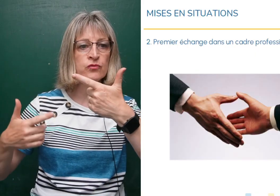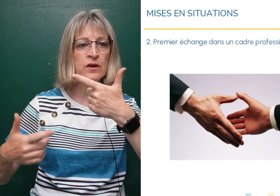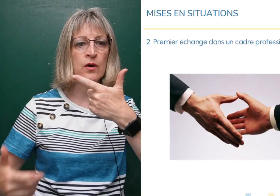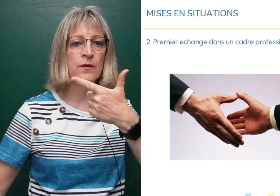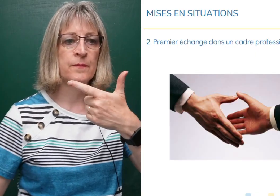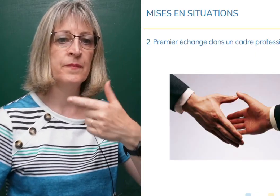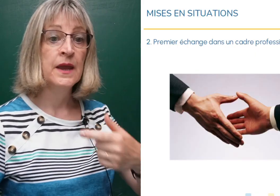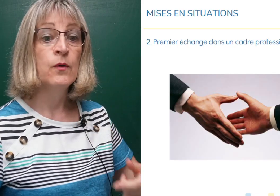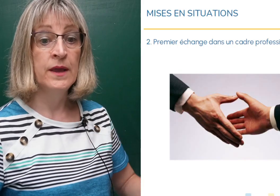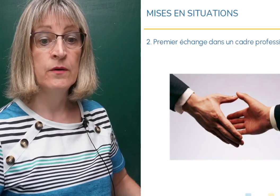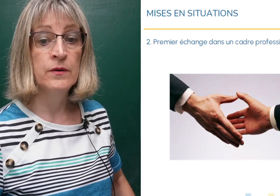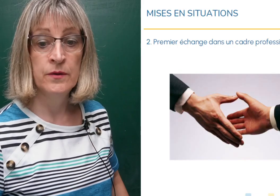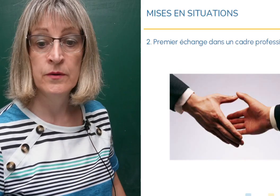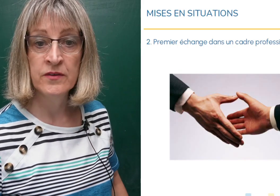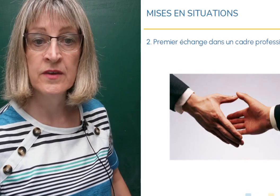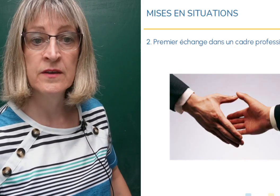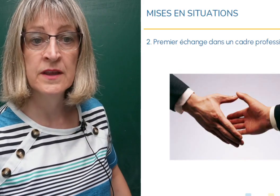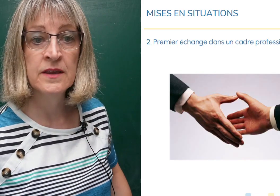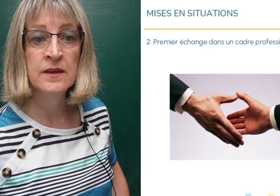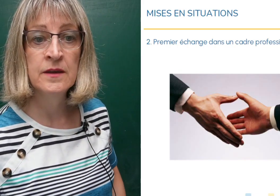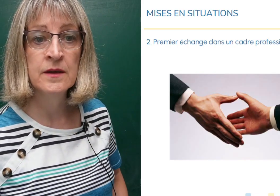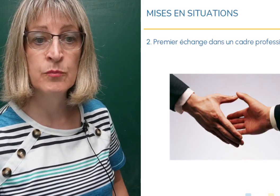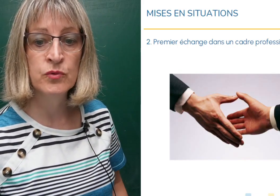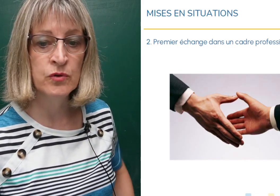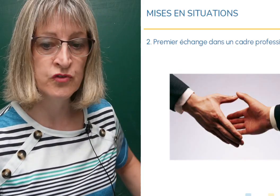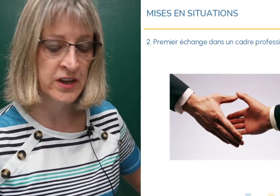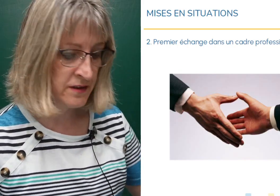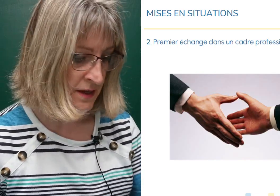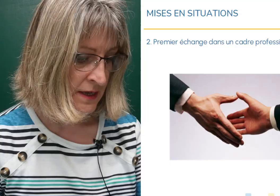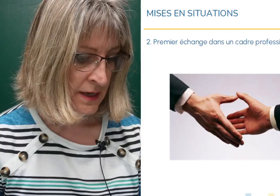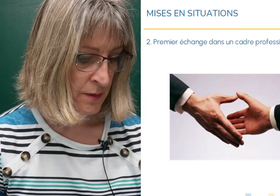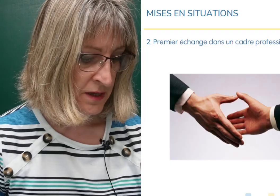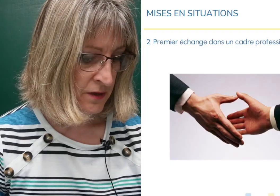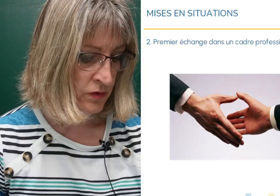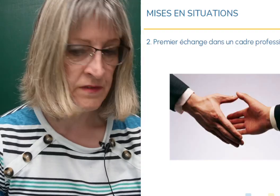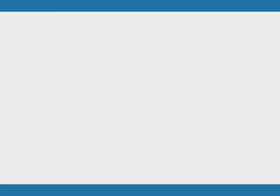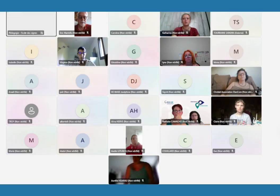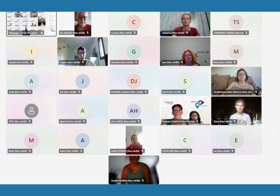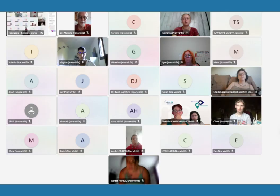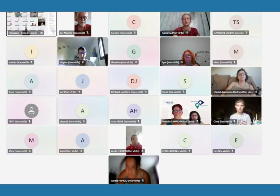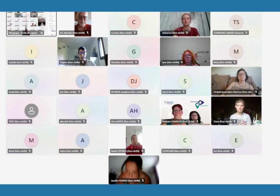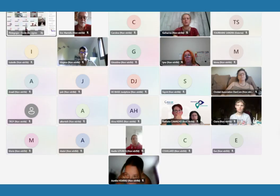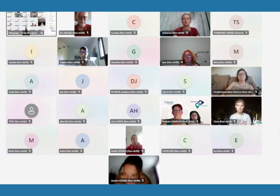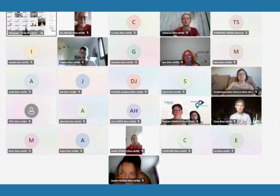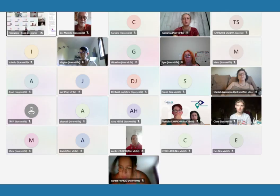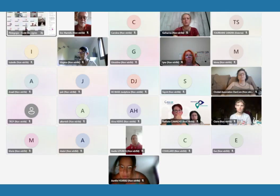l'heure? Ouais, c'est ça, il y en a qui répondent dans le chat, mais tout à fait. Hein. Donc